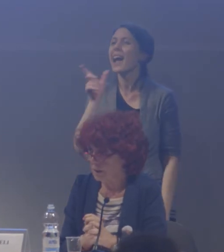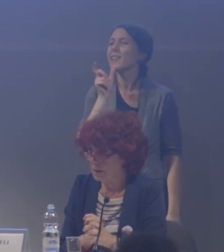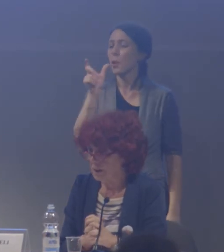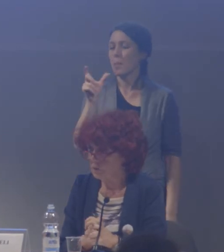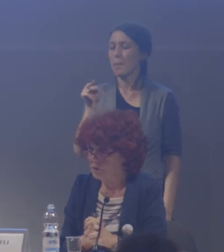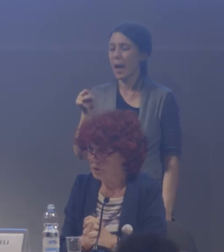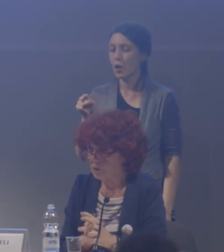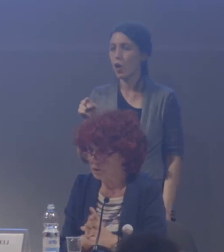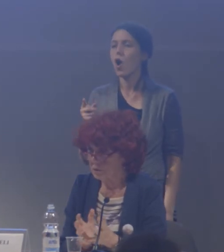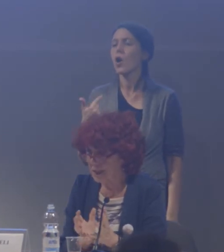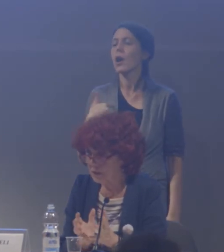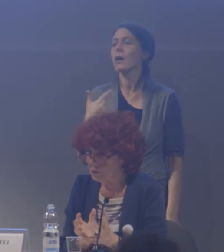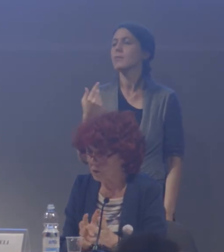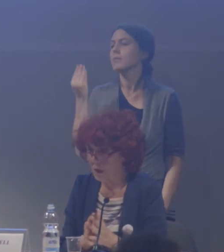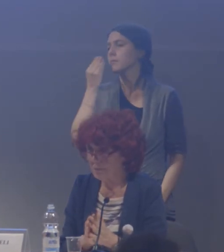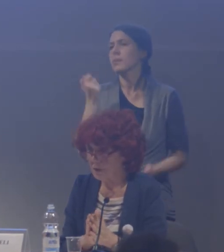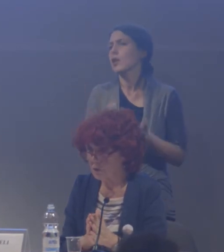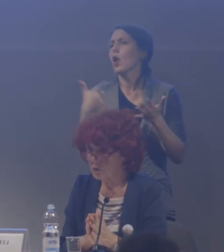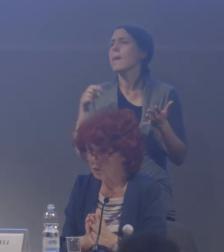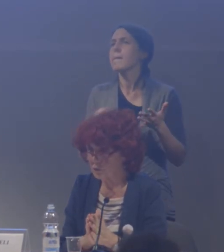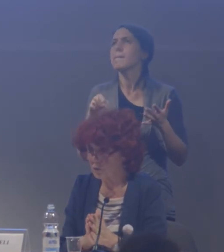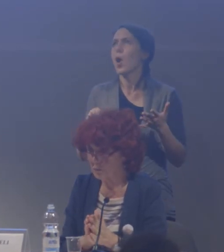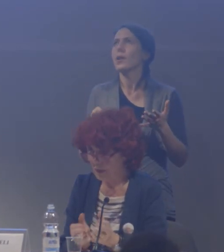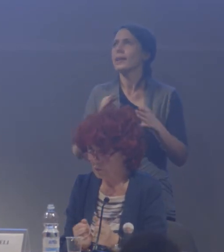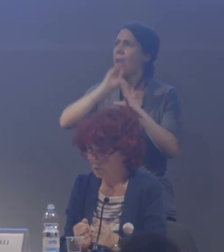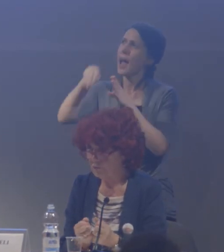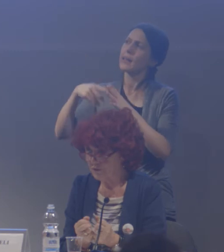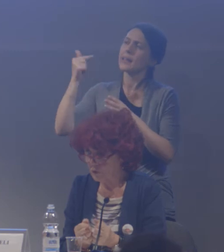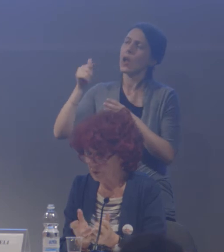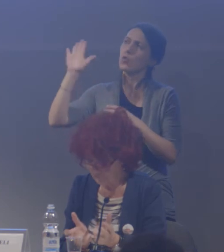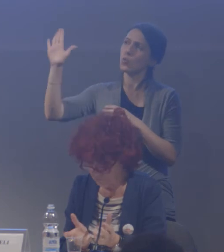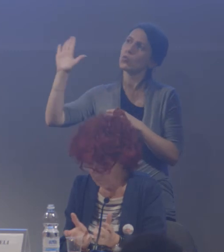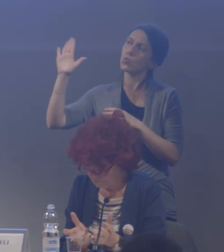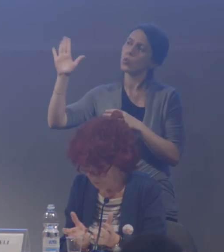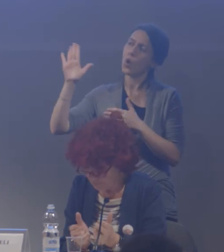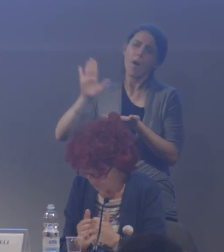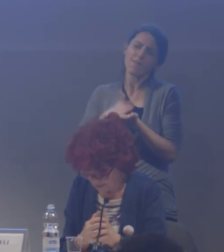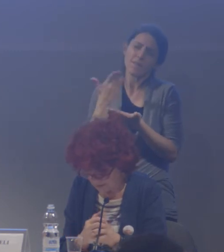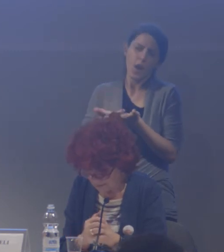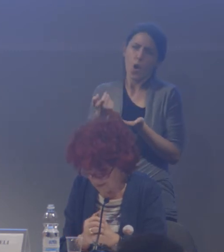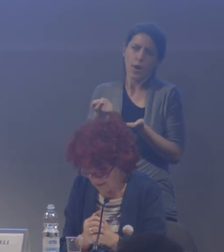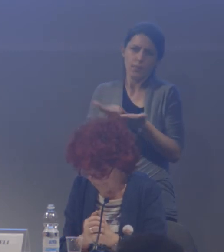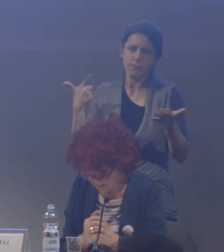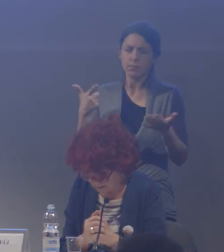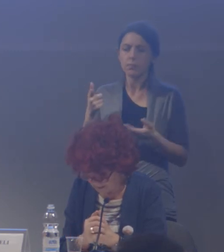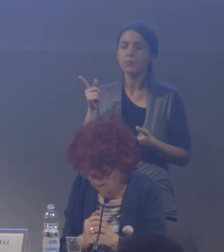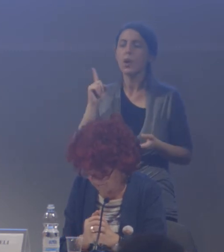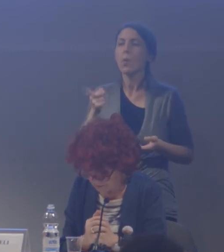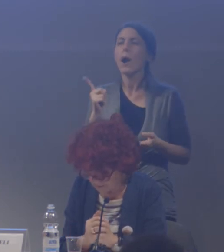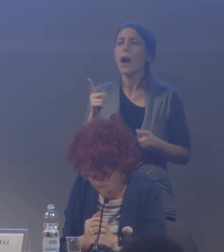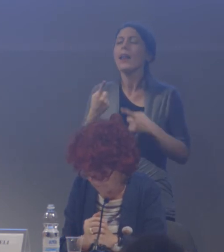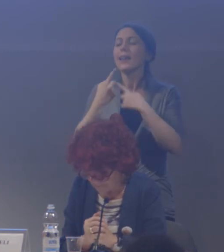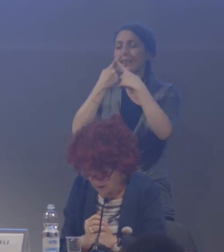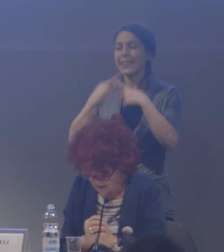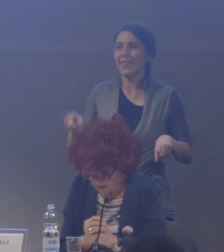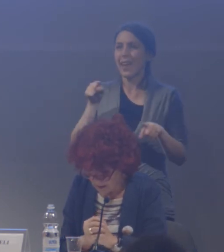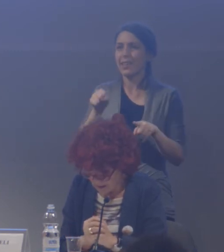parola che considero dentro al percorso di Tullio De Mauro un valore importante, che è la